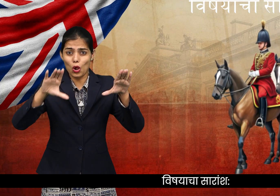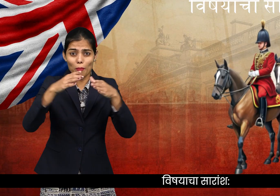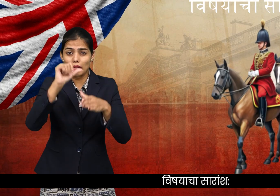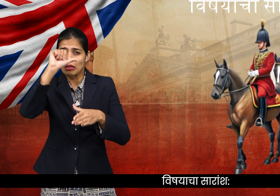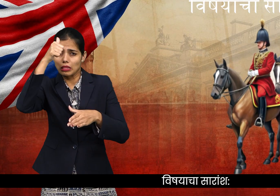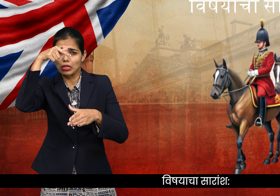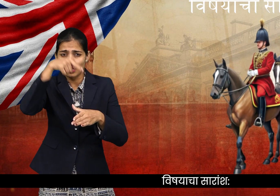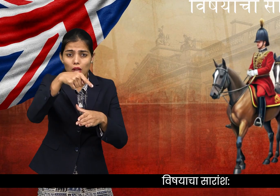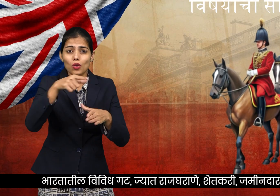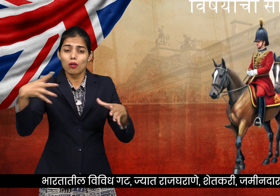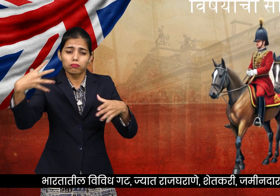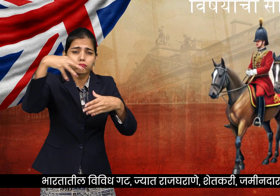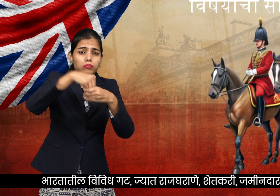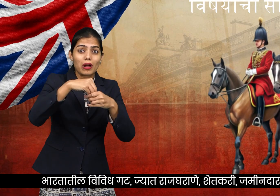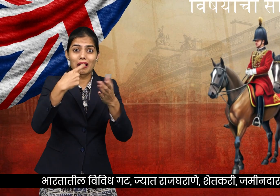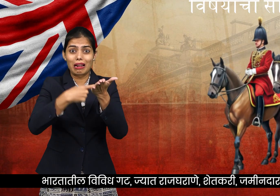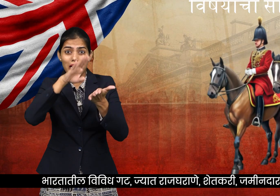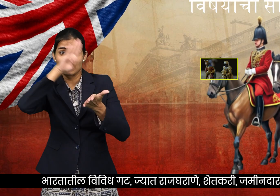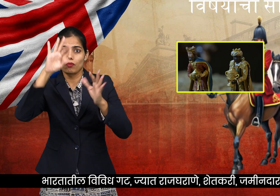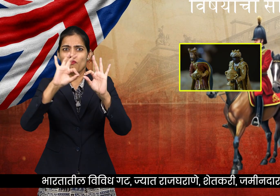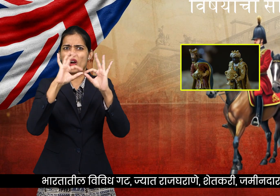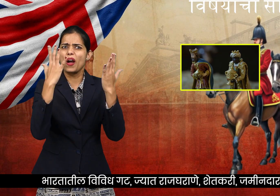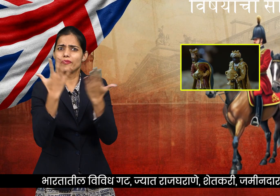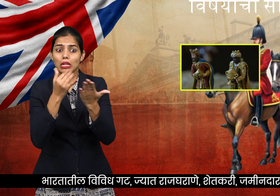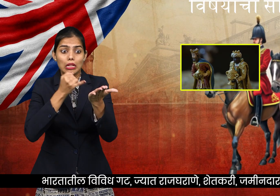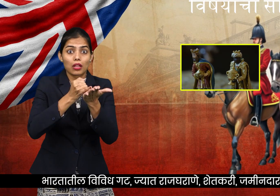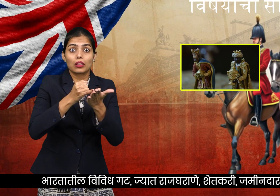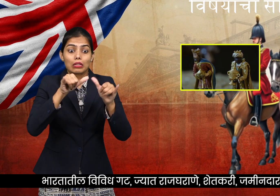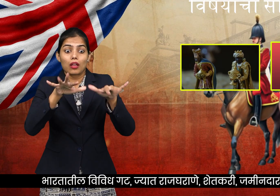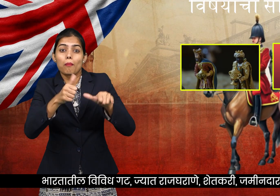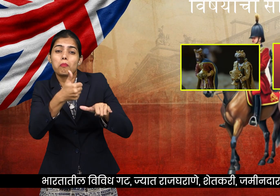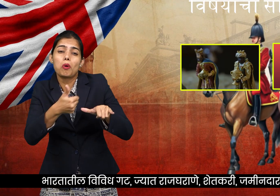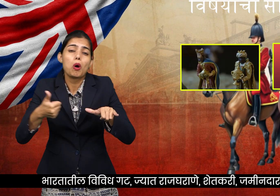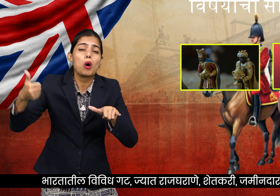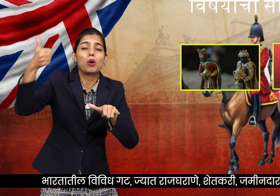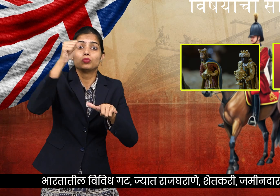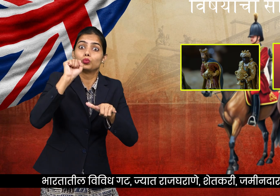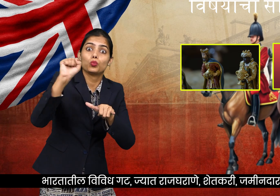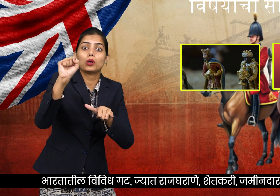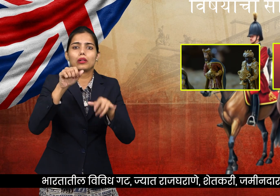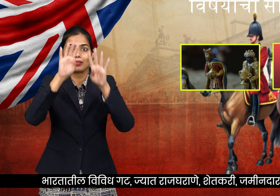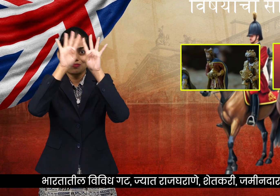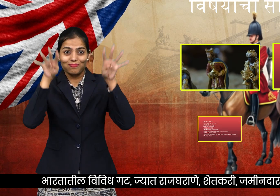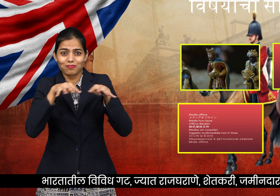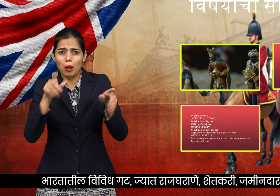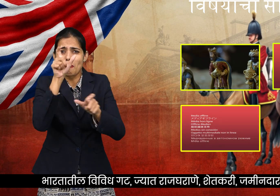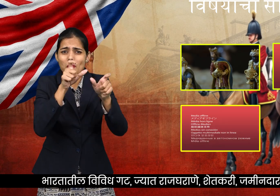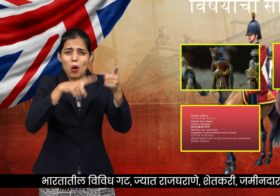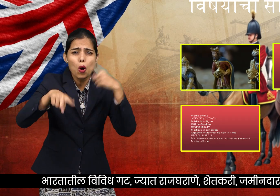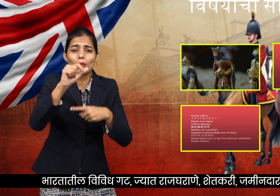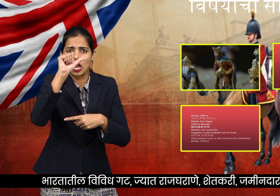विषयाचा सारांश. भारतातील विविध गट, जात, राजघराणे, शेतकरी,